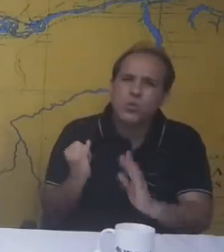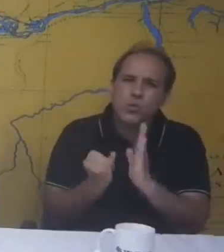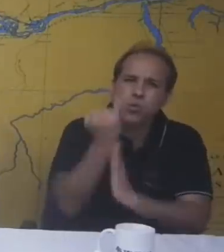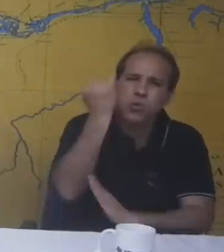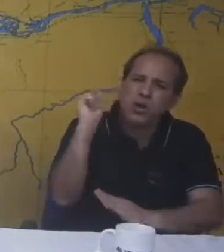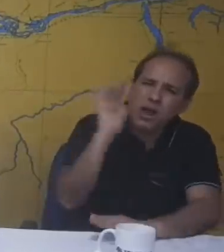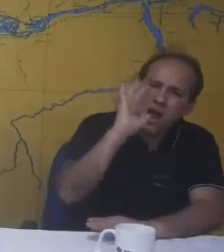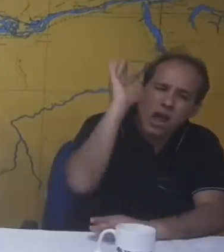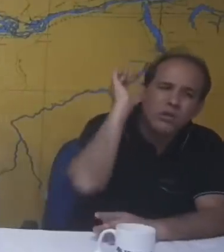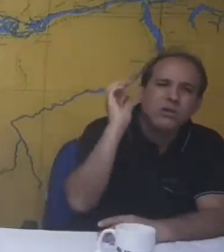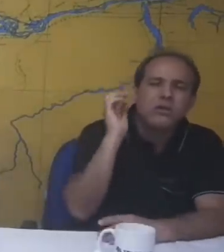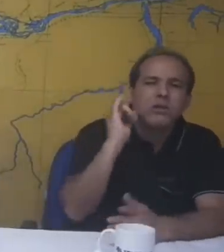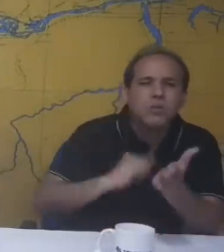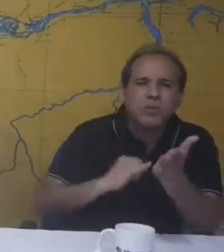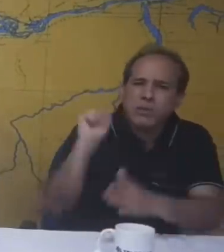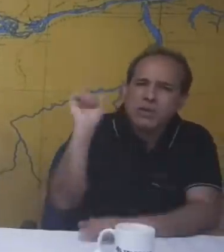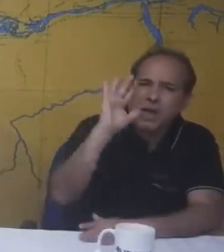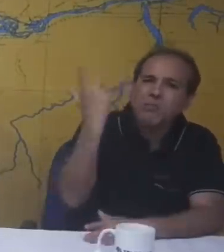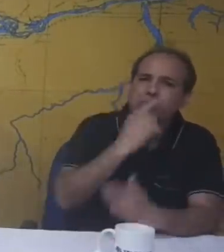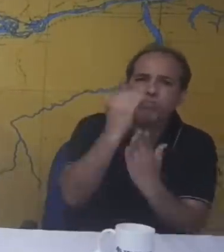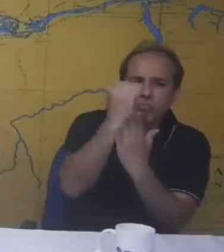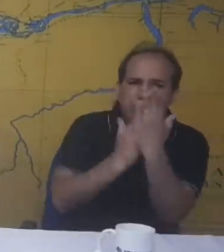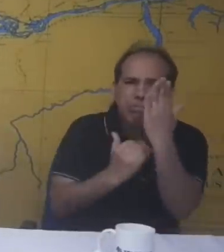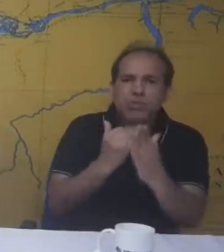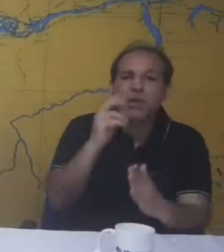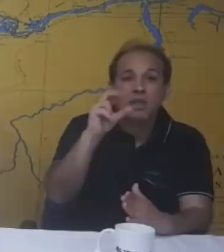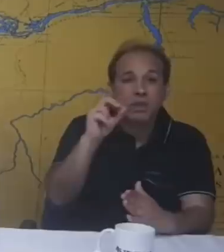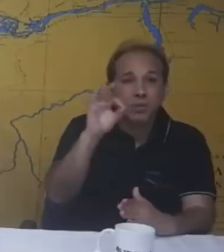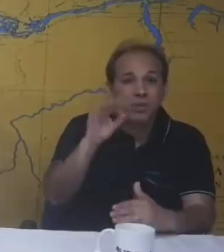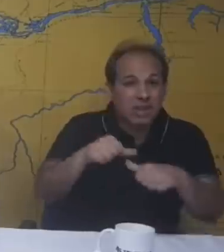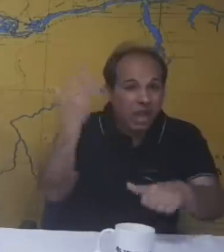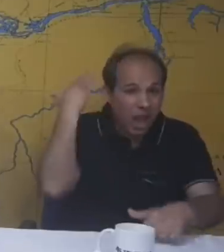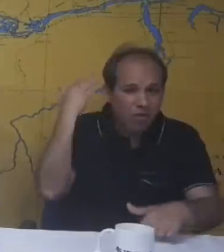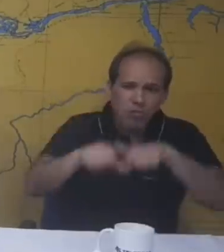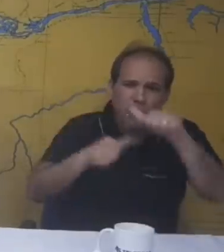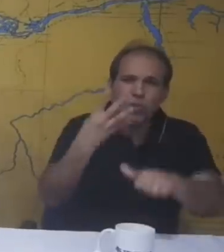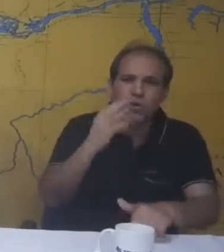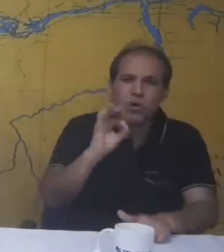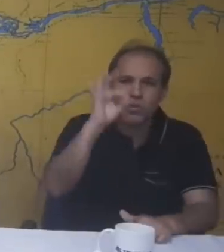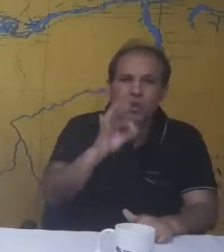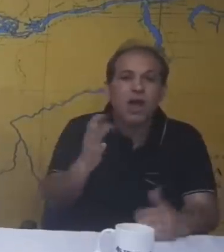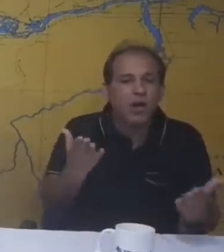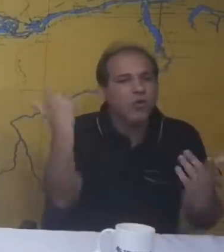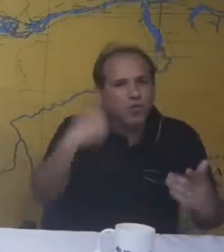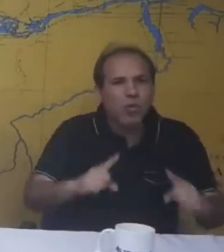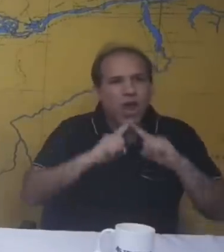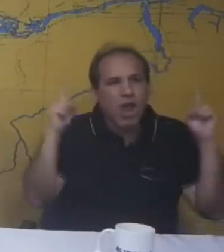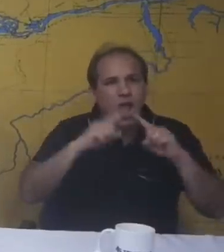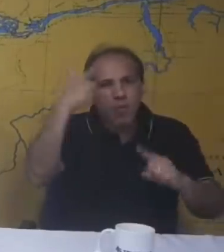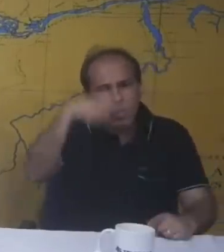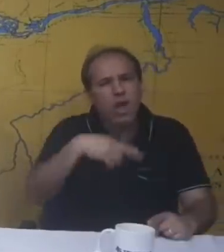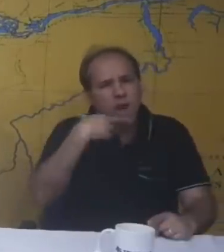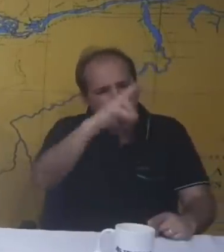E nós conseguimos então passar o maior degrau de 50% para 40%. Né? E agora a molecada voltou a chiar novamente, com